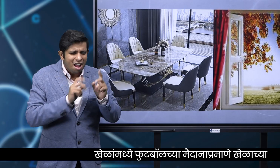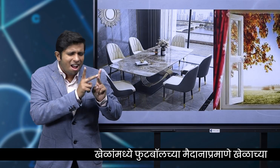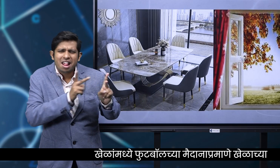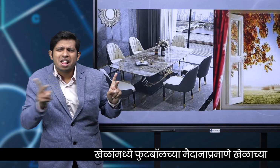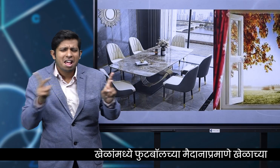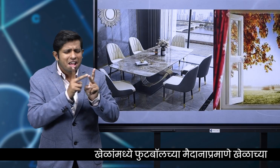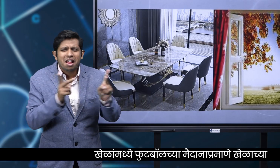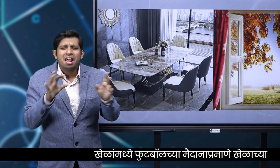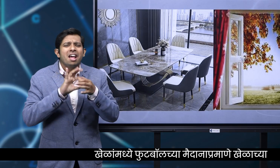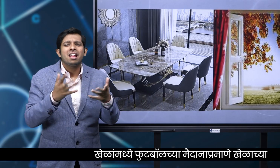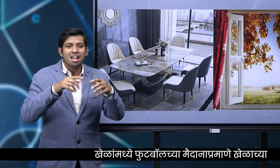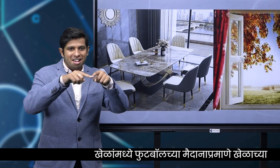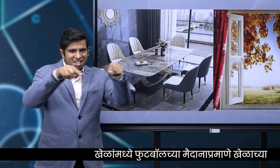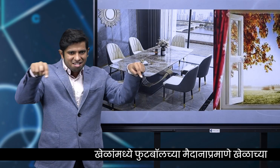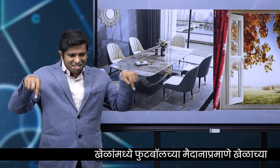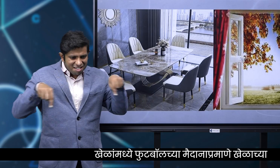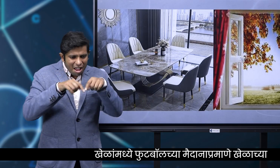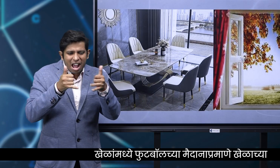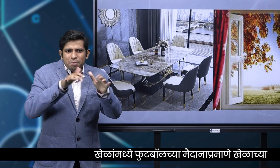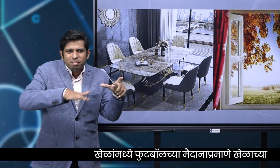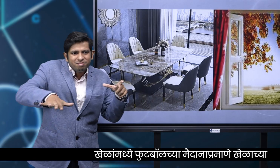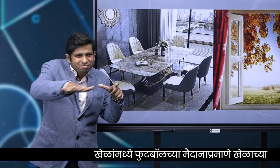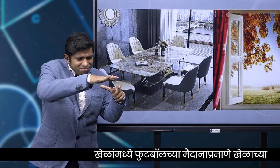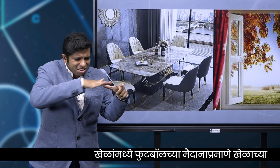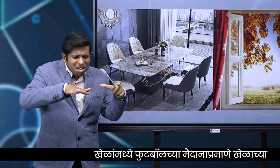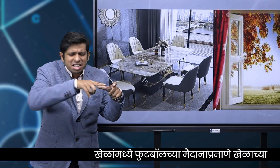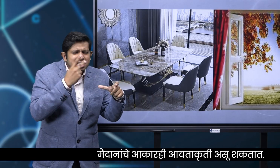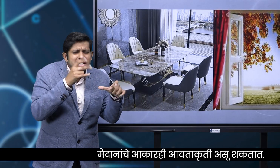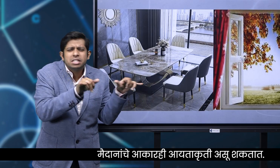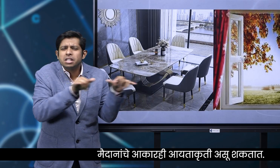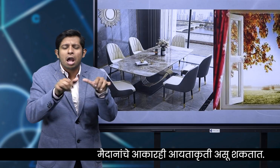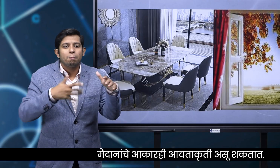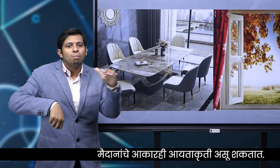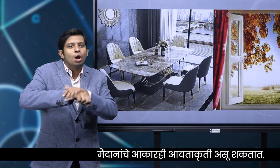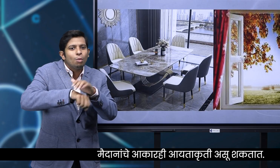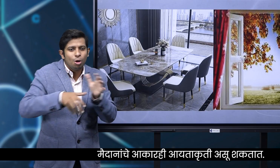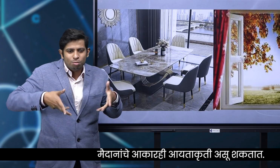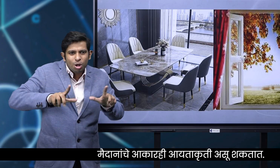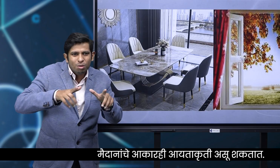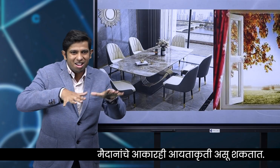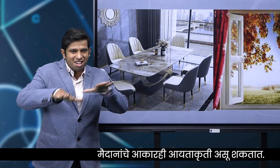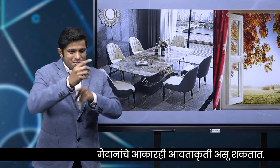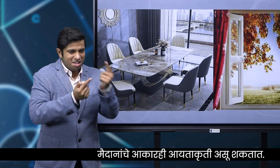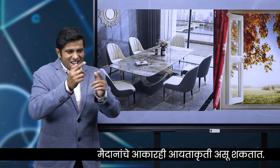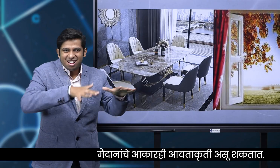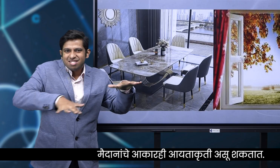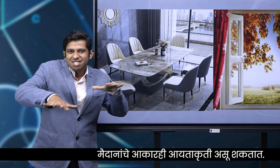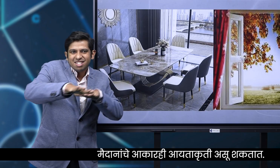खेळांमध्ये फुटबॉलच्या मैदानाप्रमाणे खेळांच्या मैदानांचे आकारही आयताकृती असू शकतात.